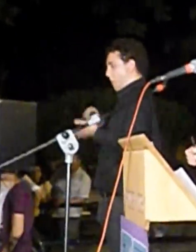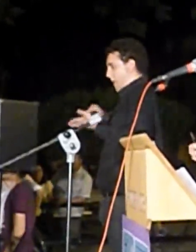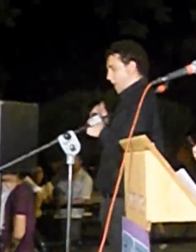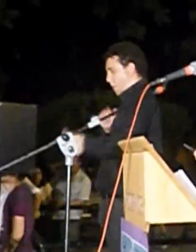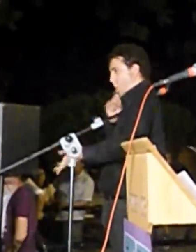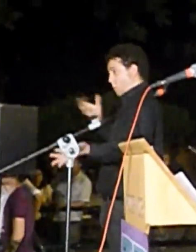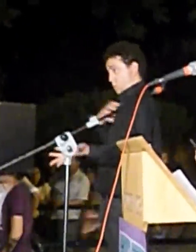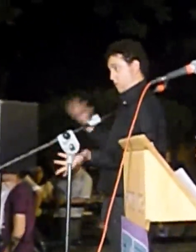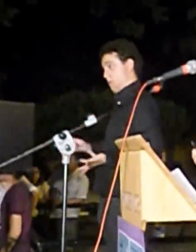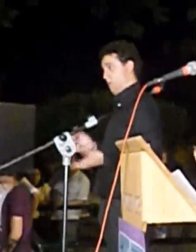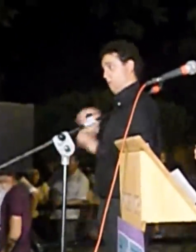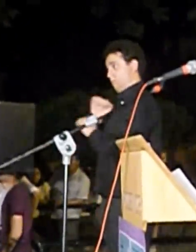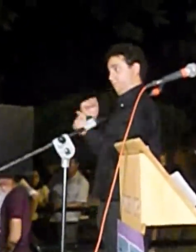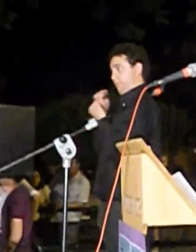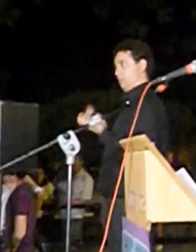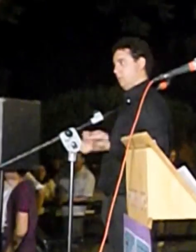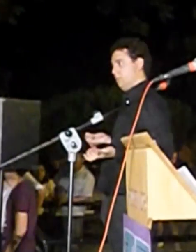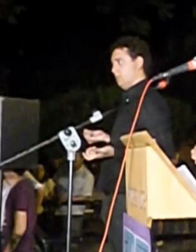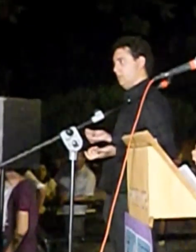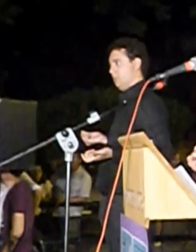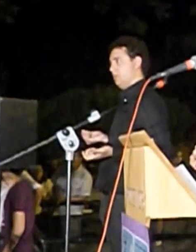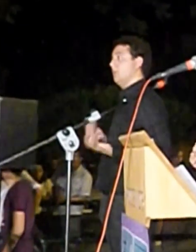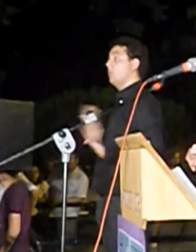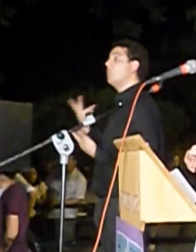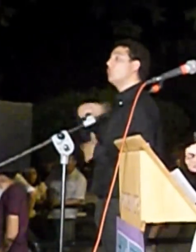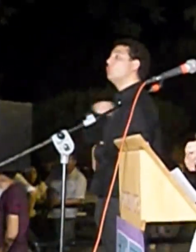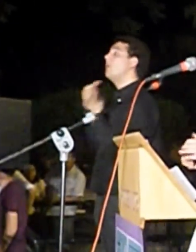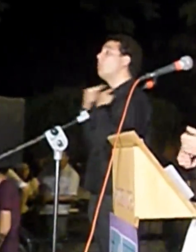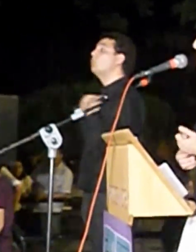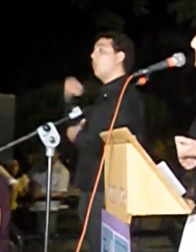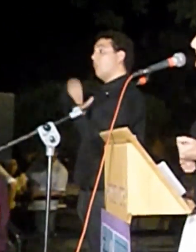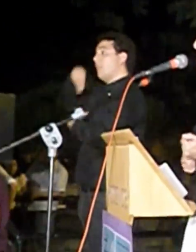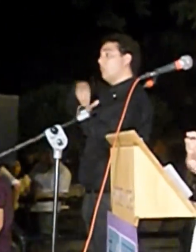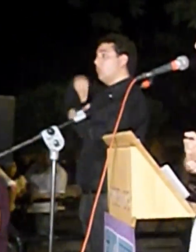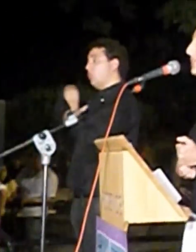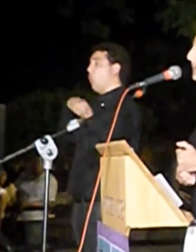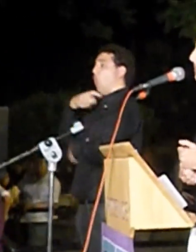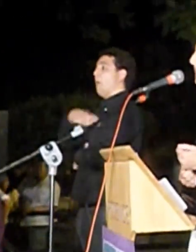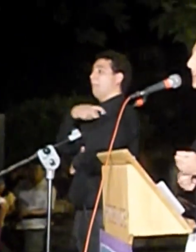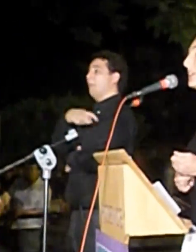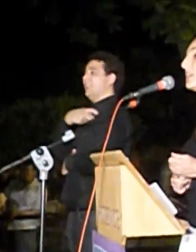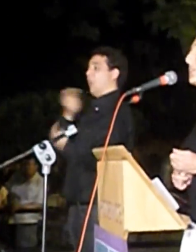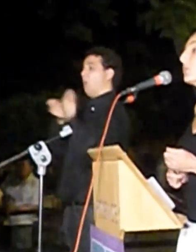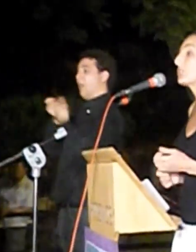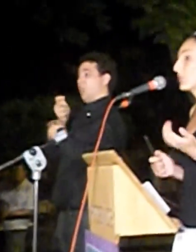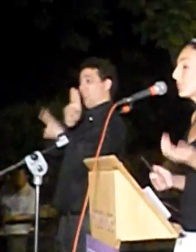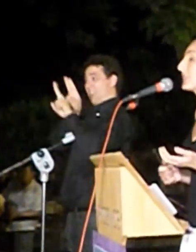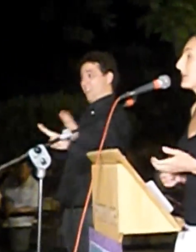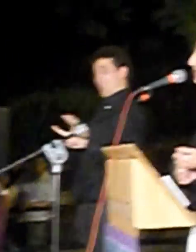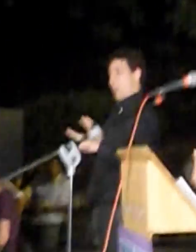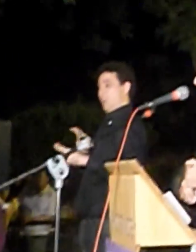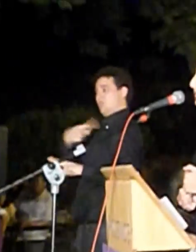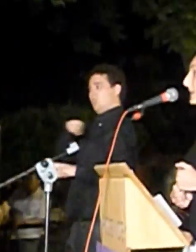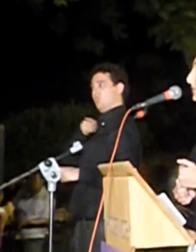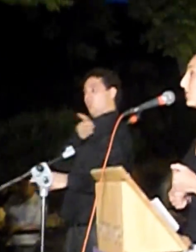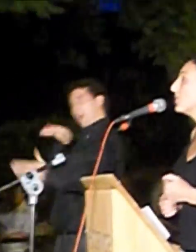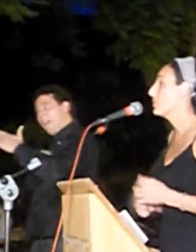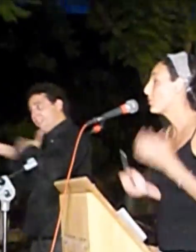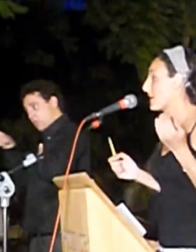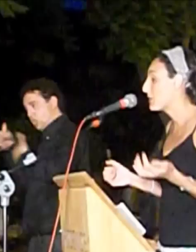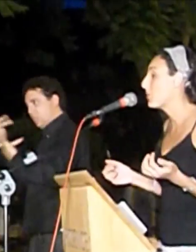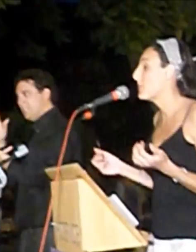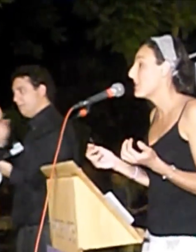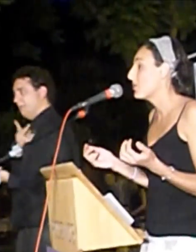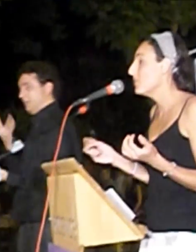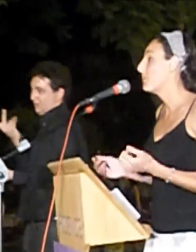entonces los diputados que estamos en la comisión de comercio internacional en el comité de comercio internacional pues somos los que tenemos acceso a eso